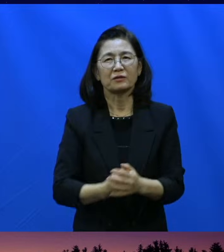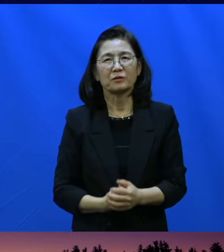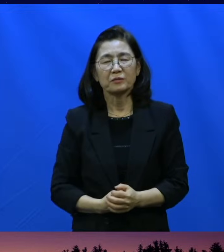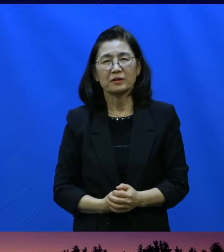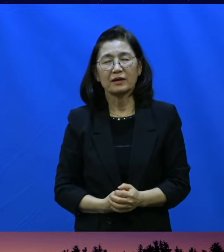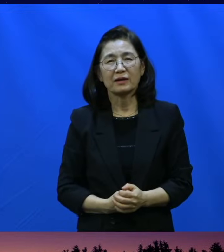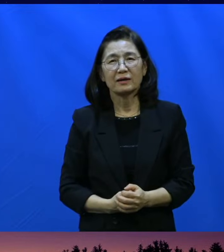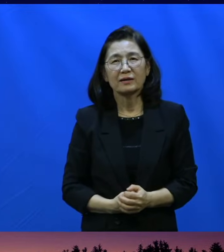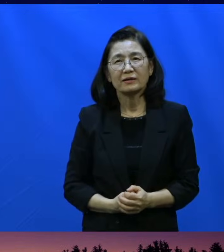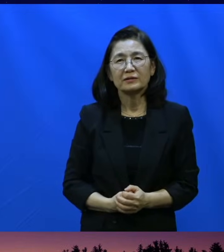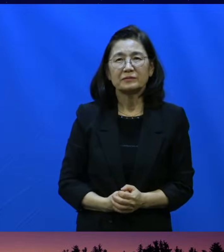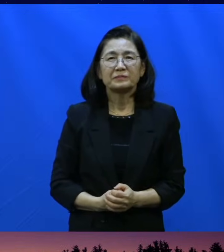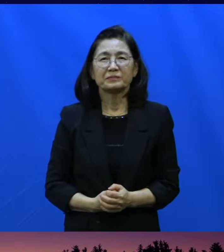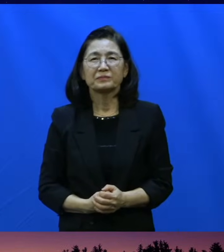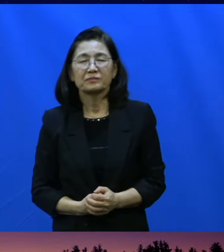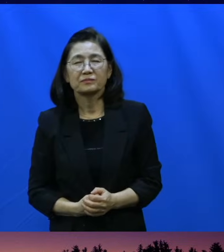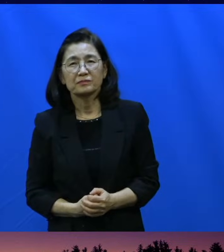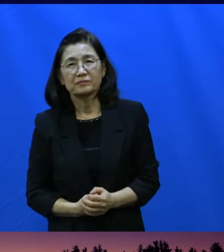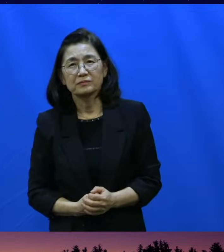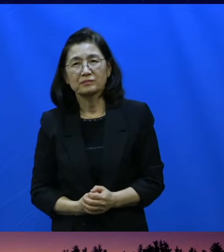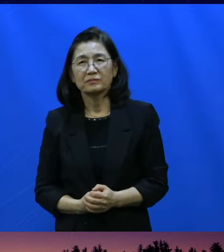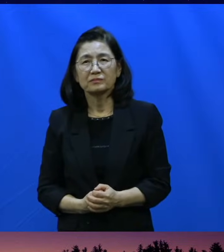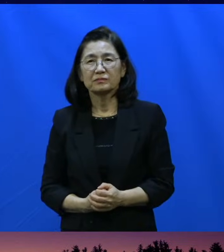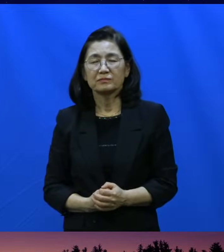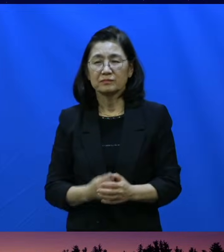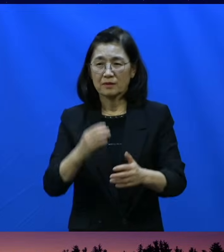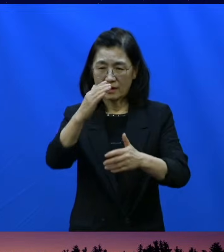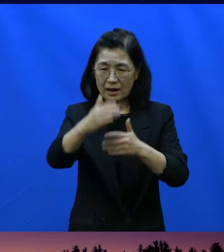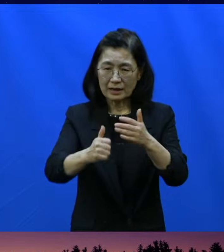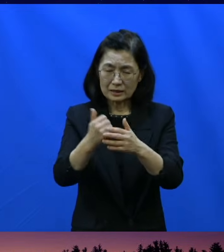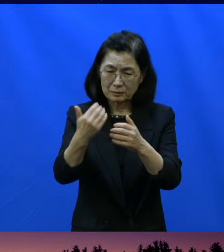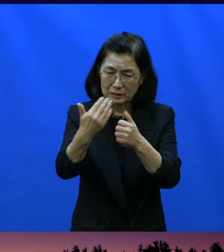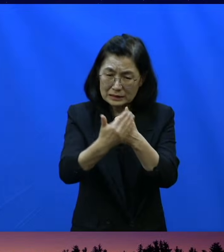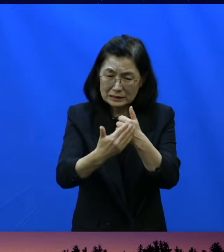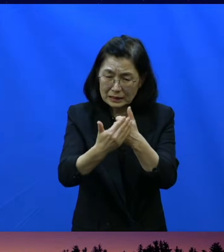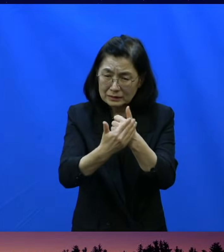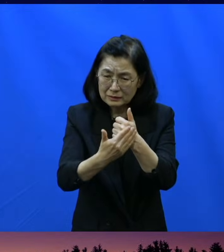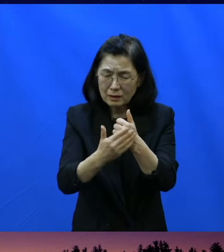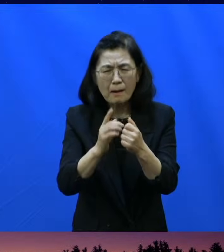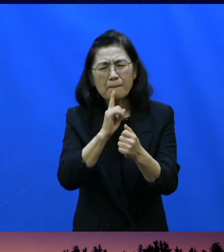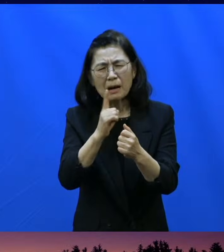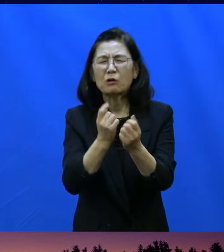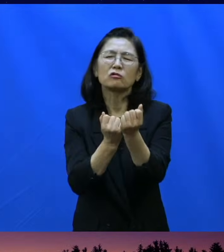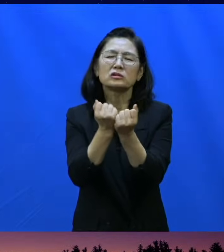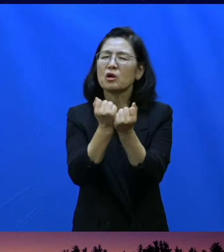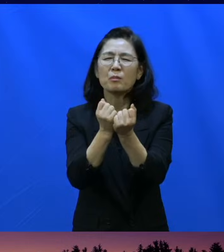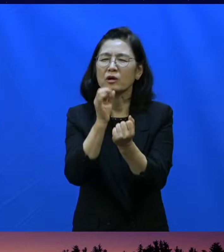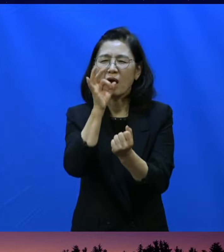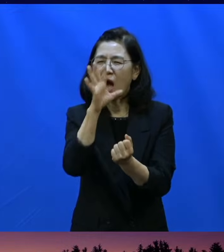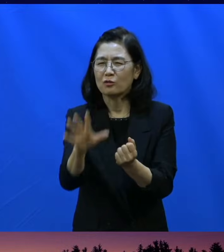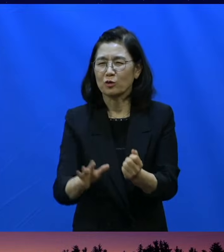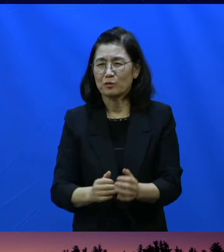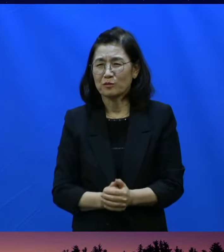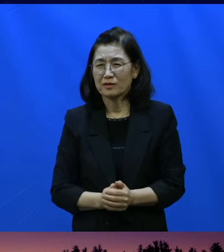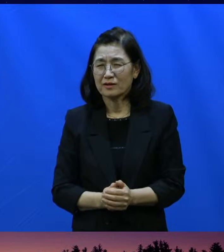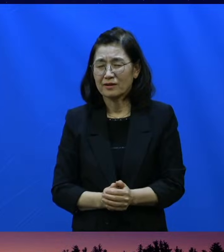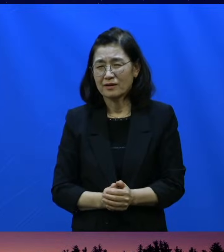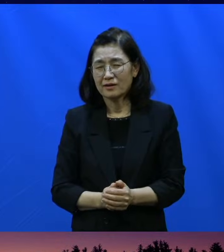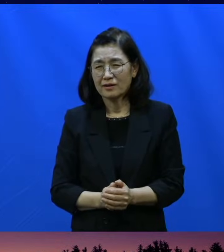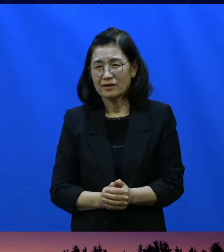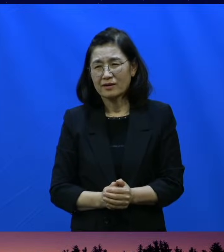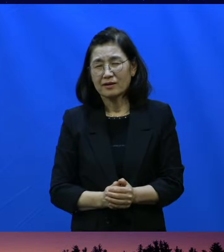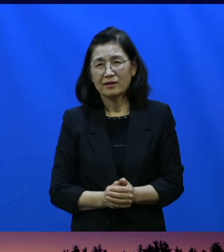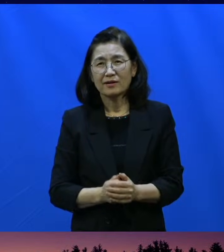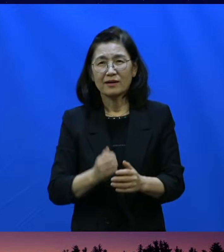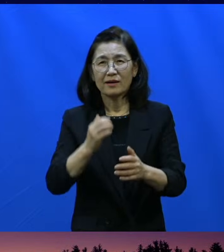나오면 설명이 되는 거잖아요. 하나님의 은혜는 설명이 안 되는 거예요. 그래서 우리는 그 하나님의 은혜는 설명이 안 되기 때문에